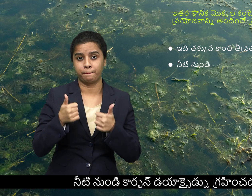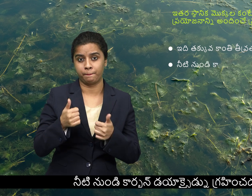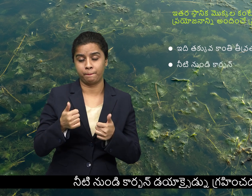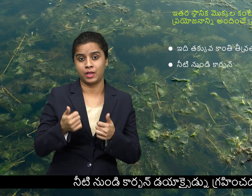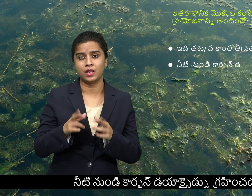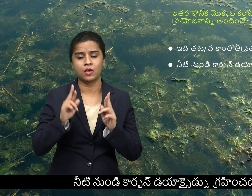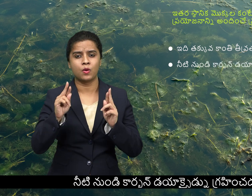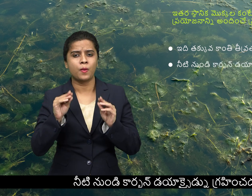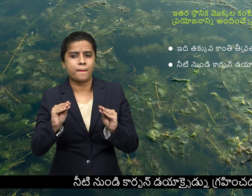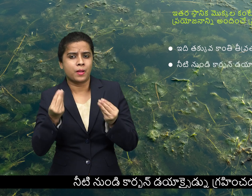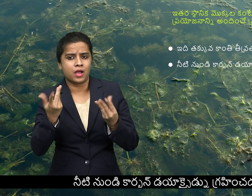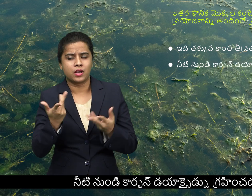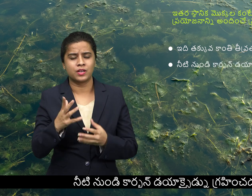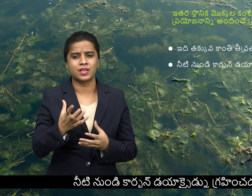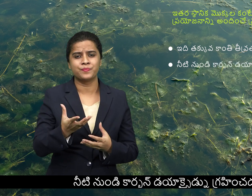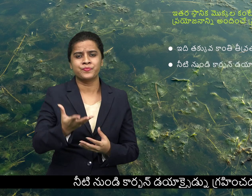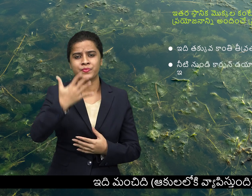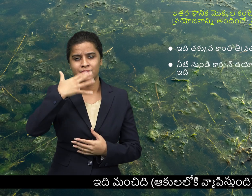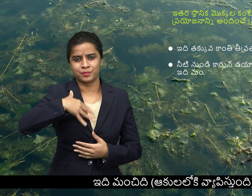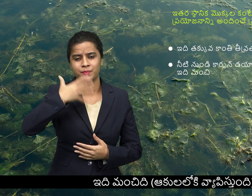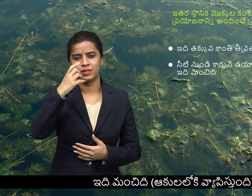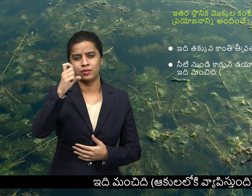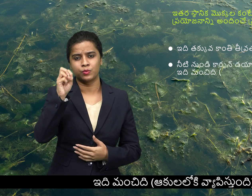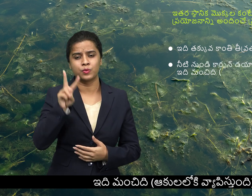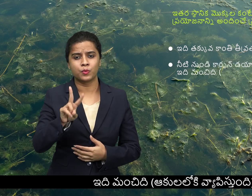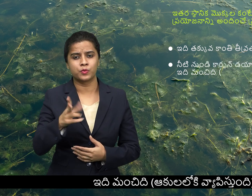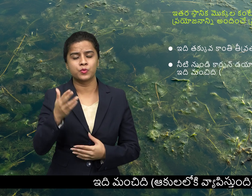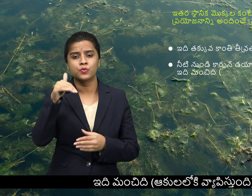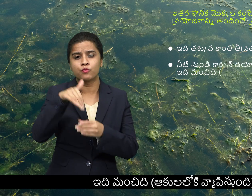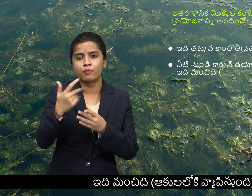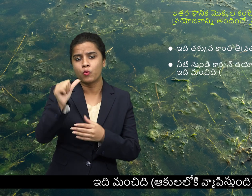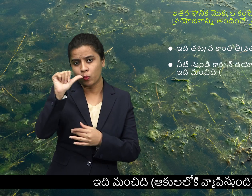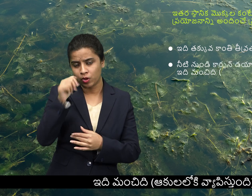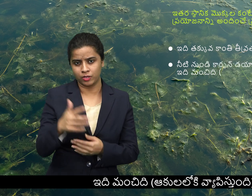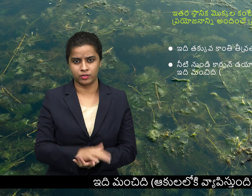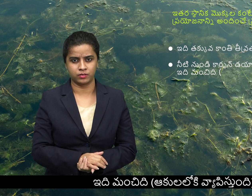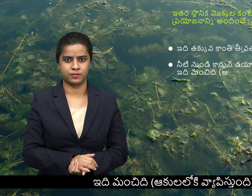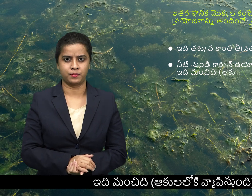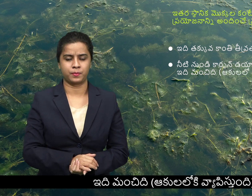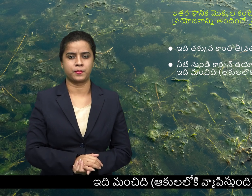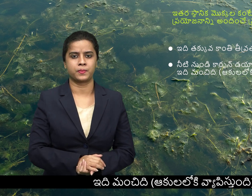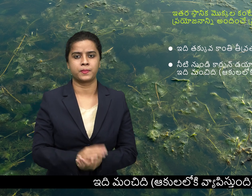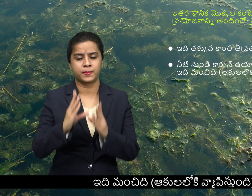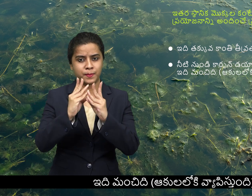నీటి నుండి కార్బన్ డయాక్సైడ్ను గ్రహించటంలో ఇది మంచిది. ఆకులలోకి వ్యాపిస్తుంది.